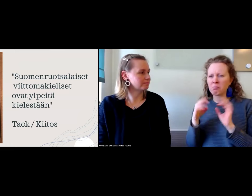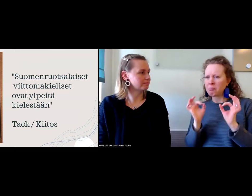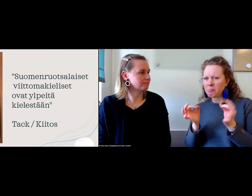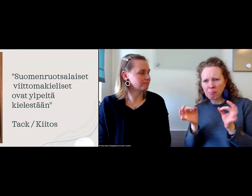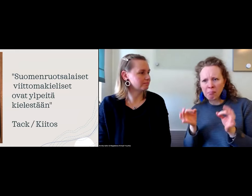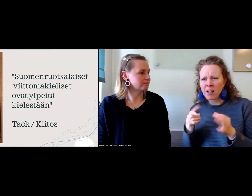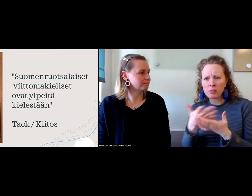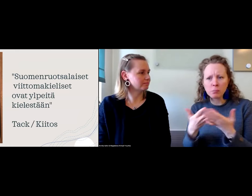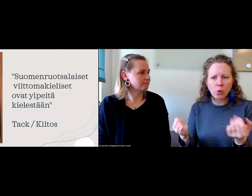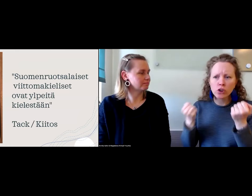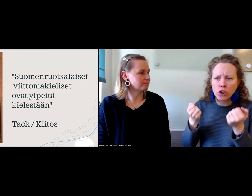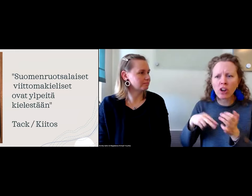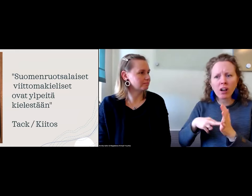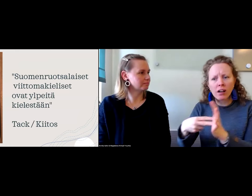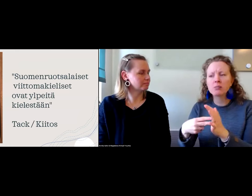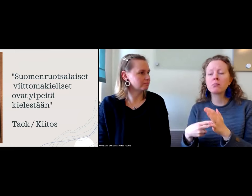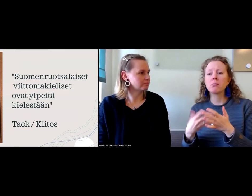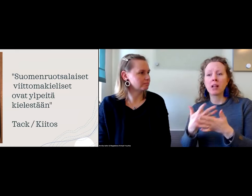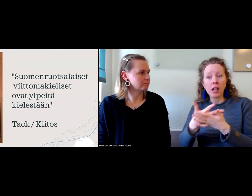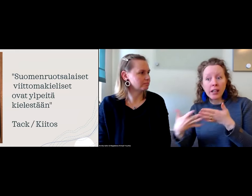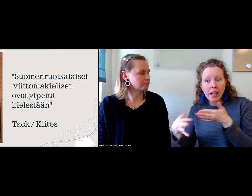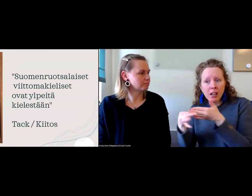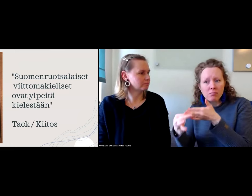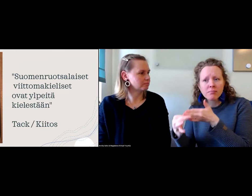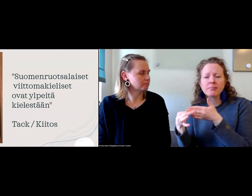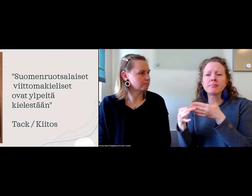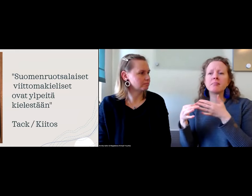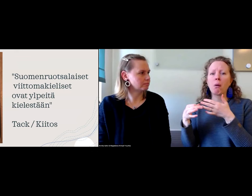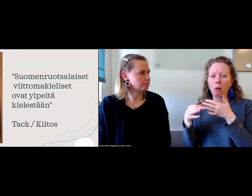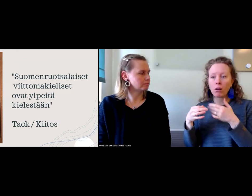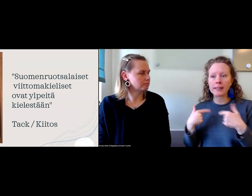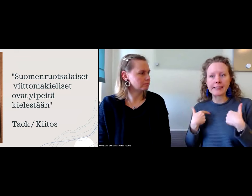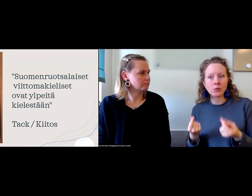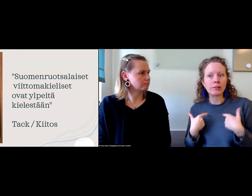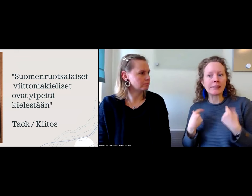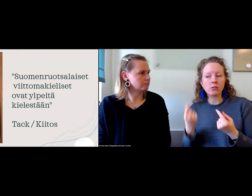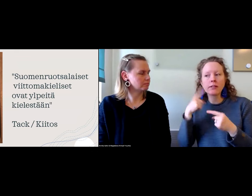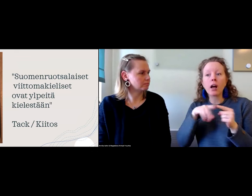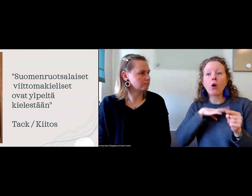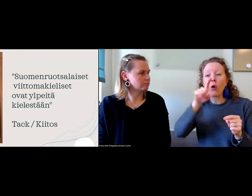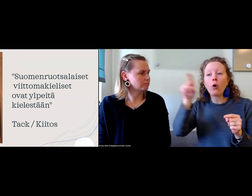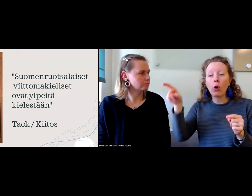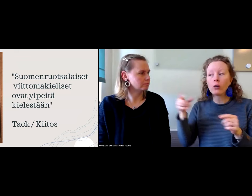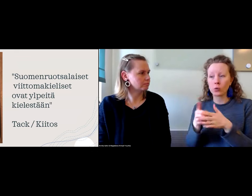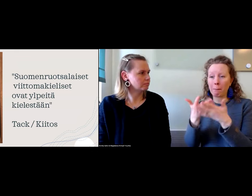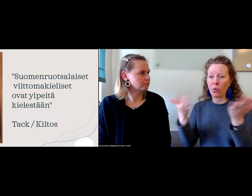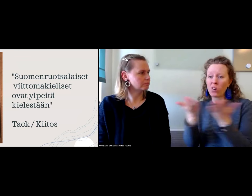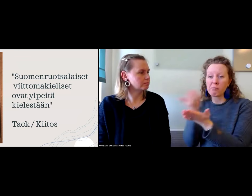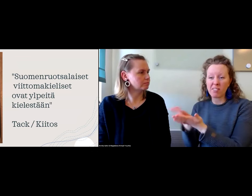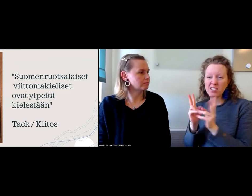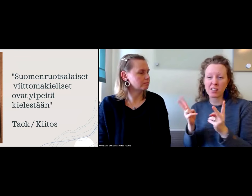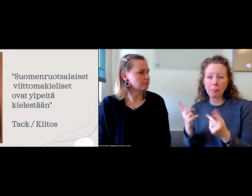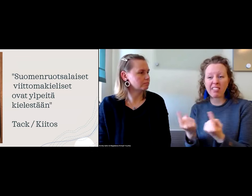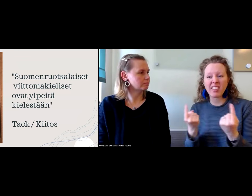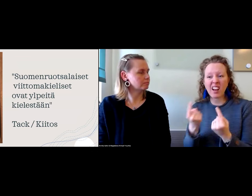esimerkiksi on kiinnostuttu tästä työstä. Tanskasta on otettu yhteyttä, että millainen tämä teidän Sprogstyrkan hanke on ja mentoritoiminta ja niin edelleen.